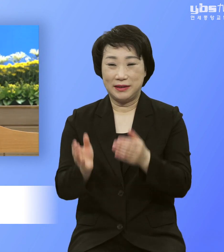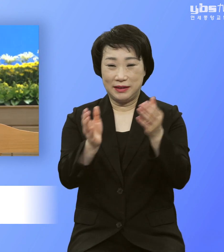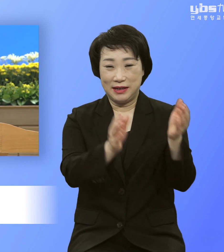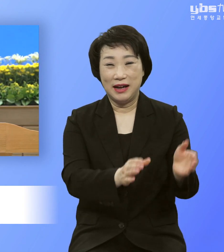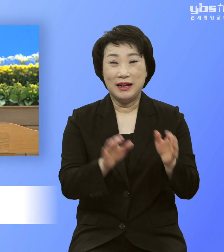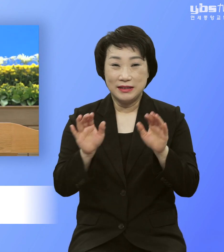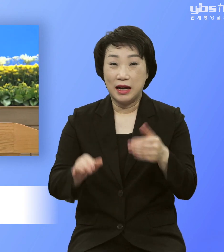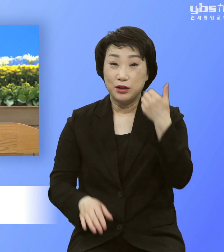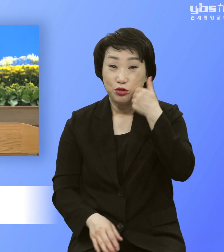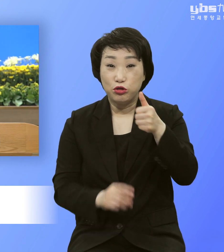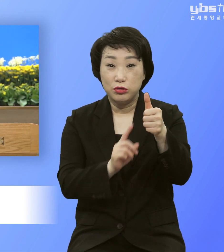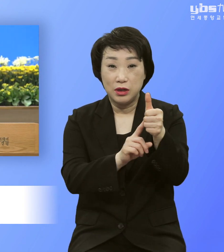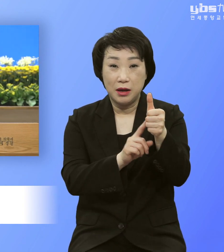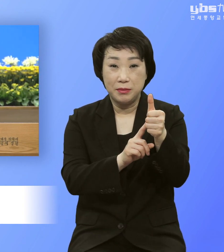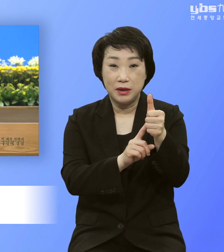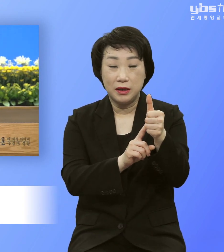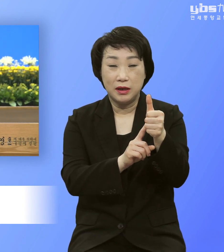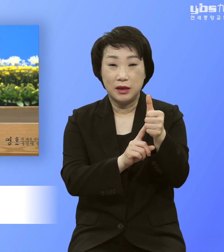어떤 사람이